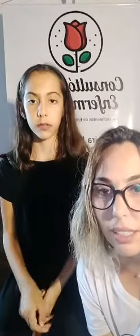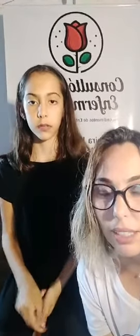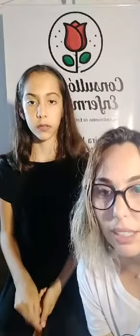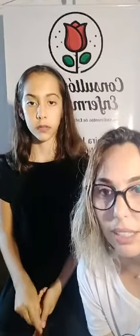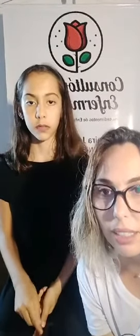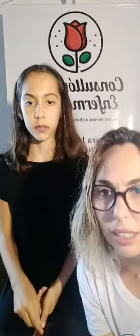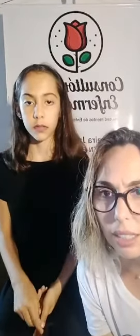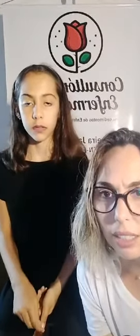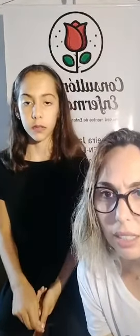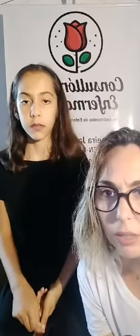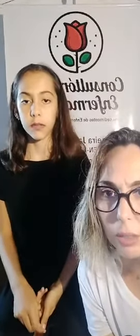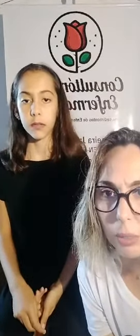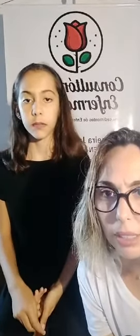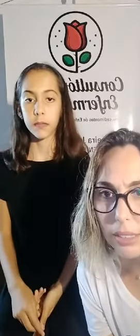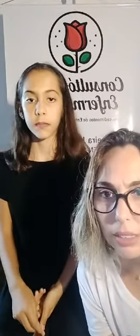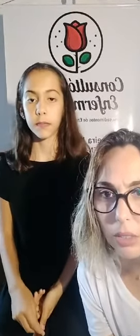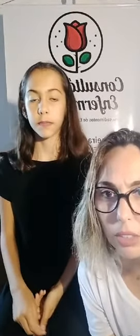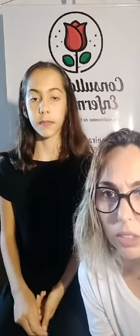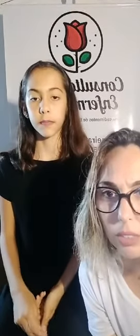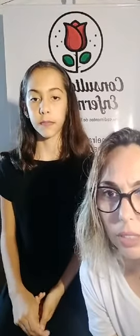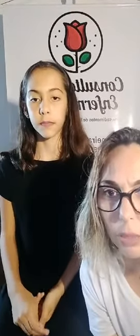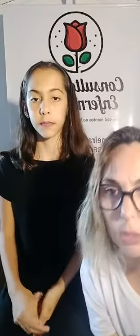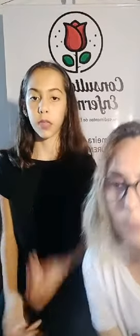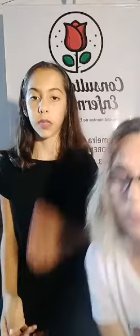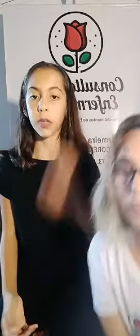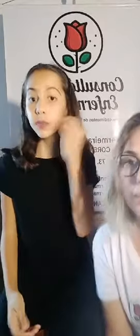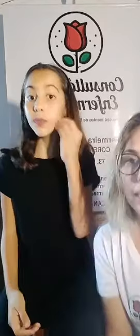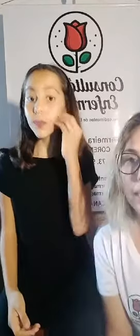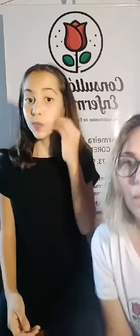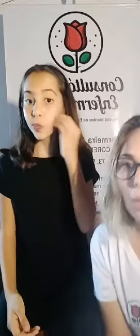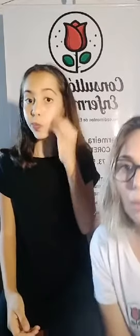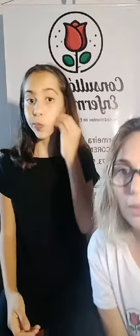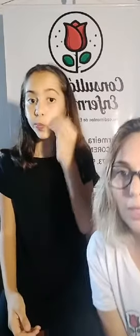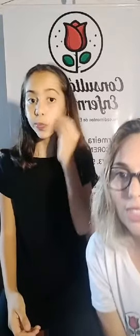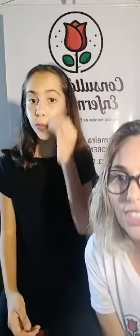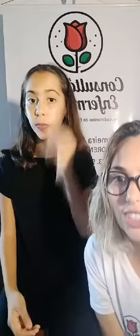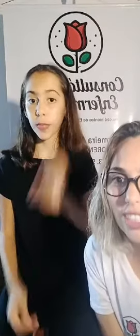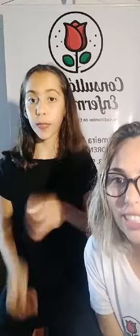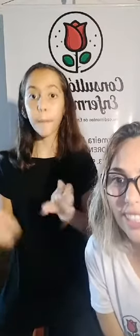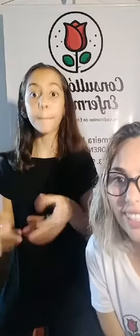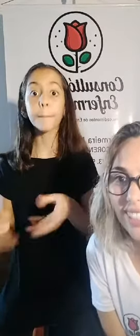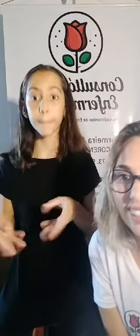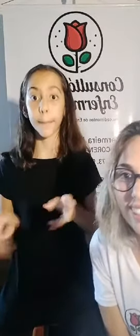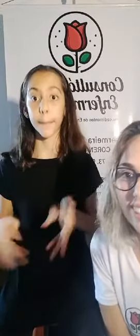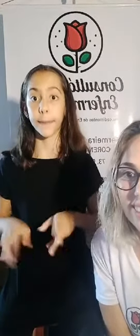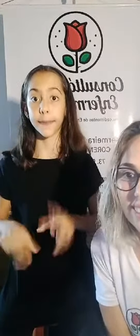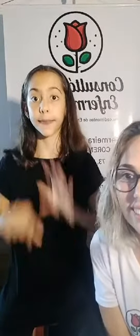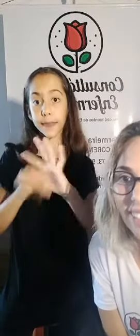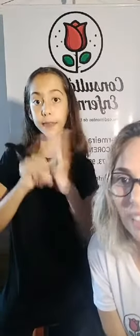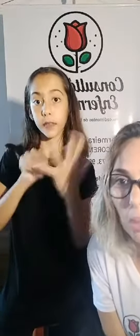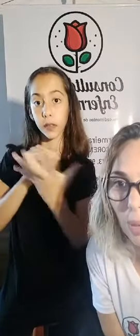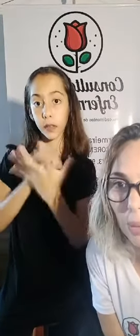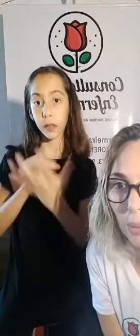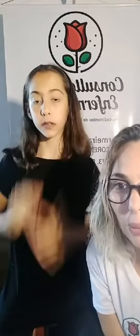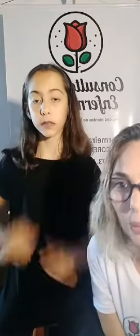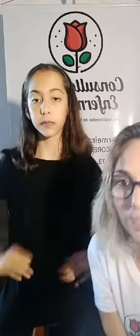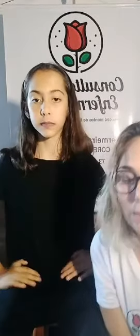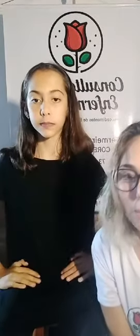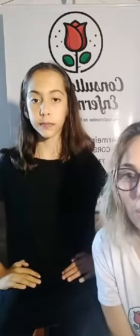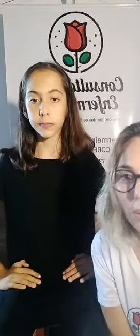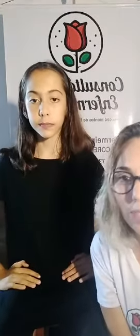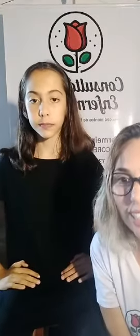Ok. A nova experiência educativa em tempos de pandemia. Boa noite, Dinha, Liliane, Cel, boa